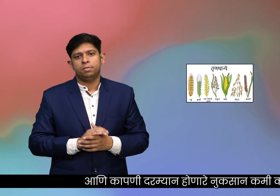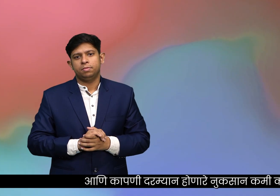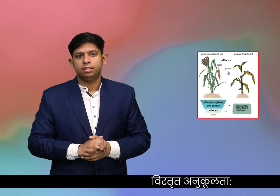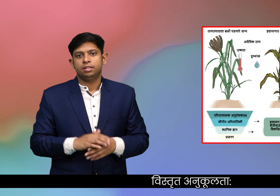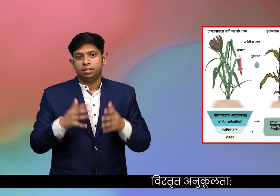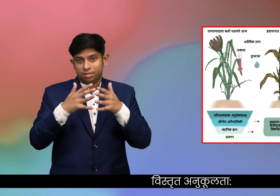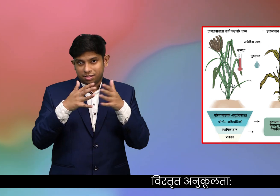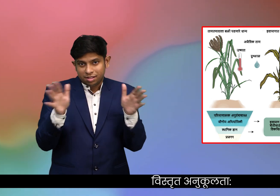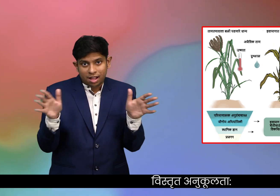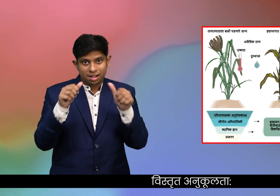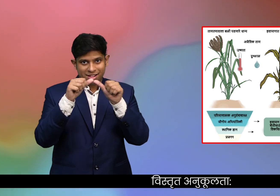करते. विस्तृत अनुकूलता.